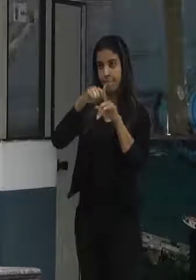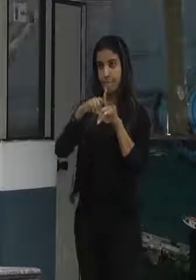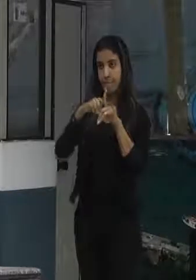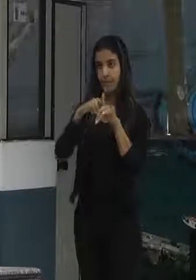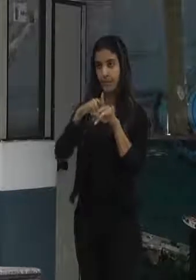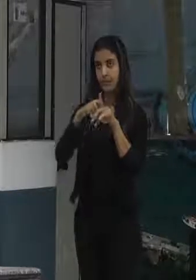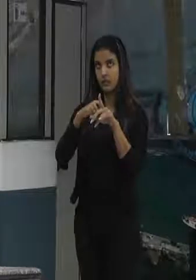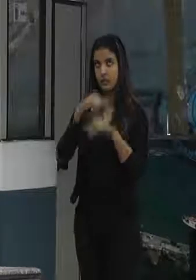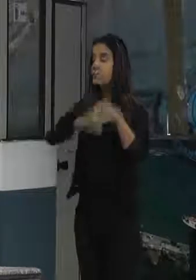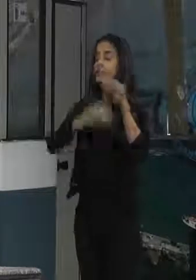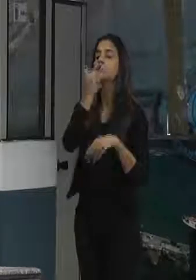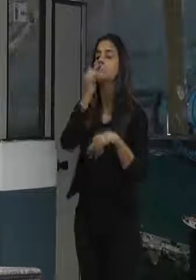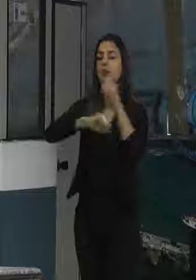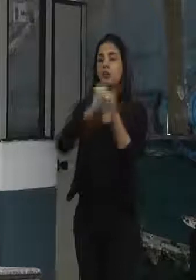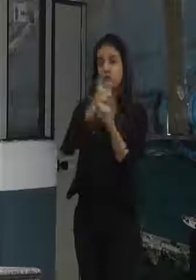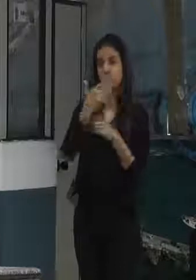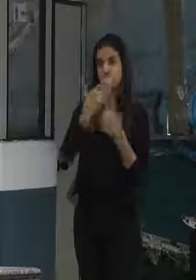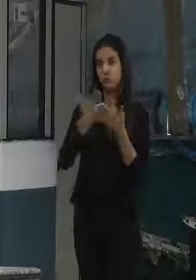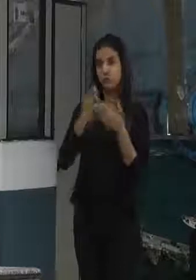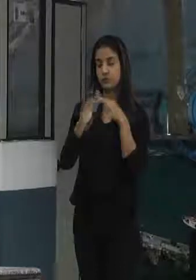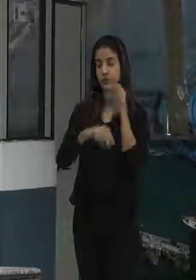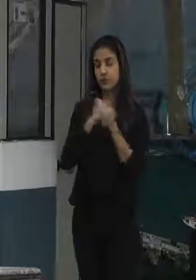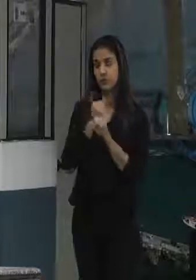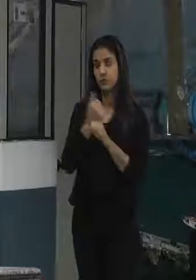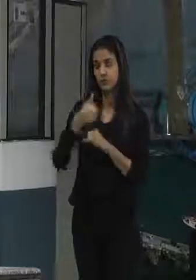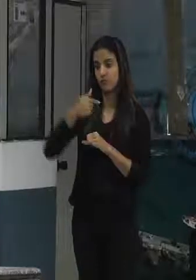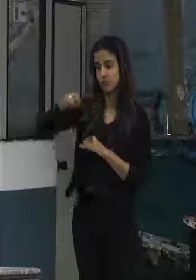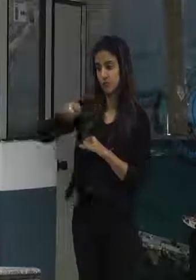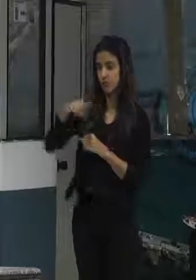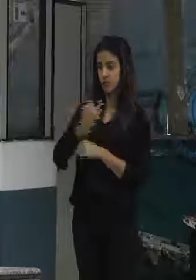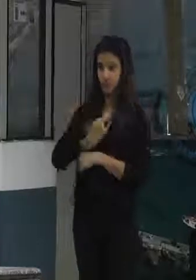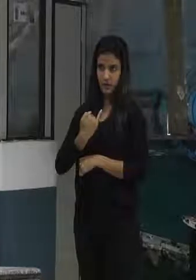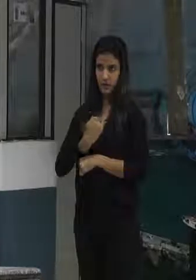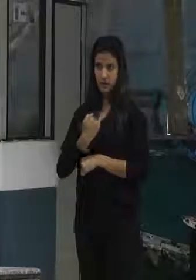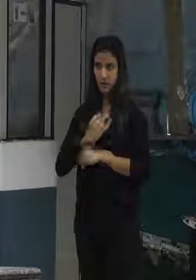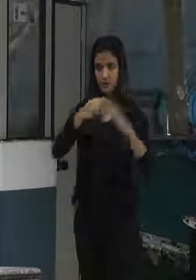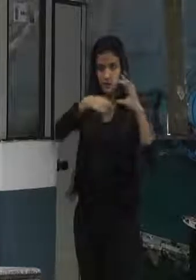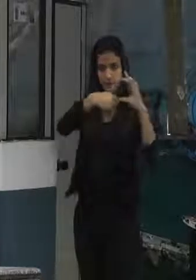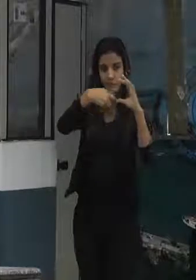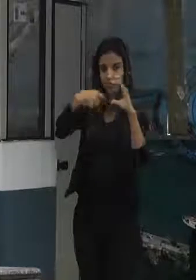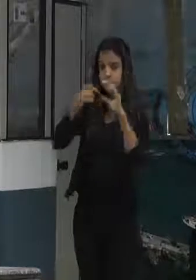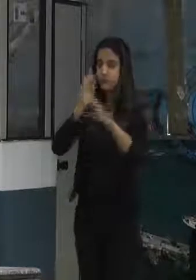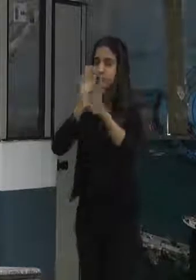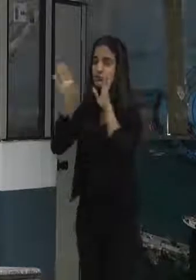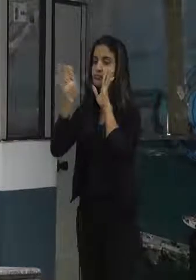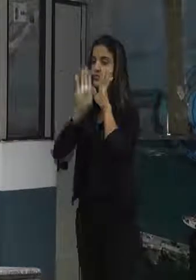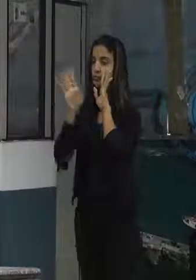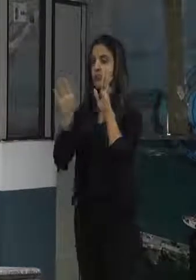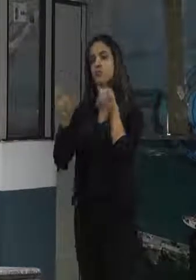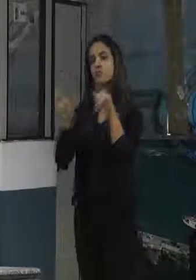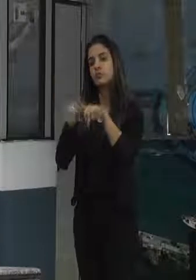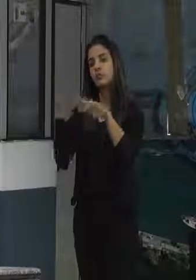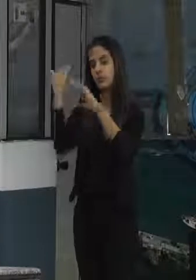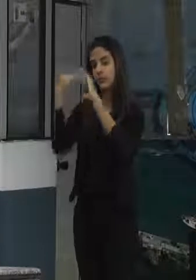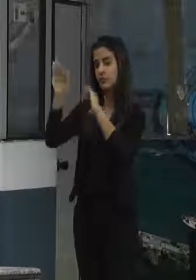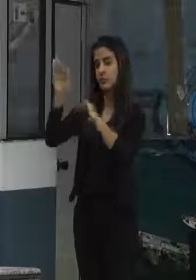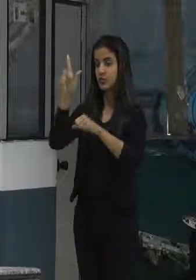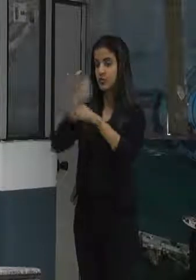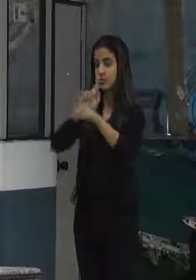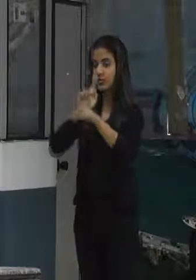semestre, visita ao IME, coloquei em redes sociais, fiz encaminhamento de informação para a